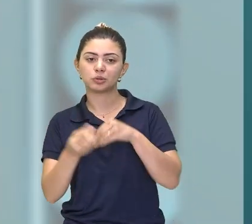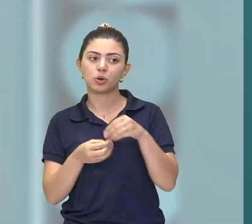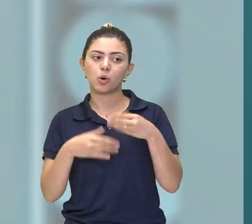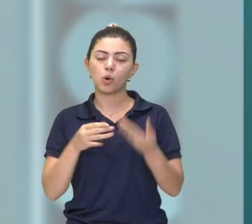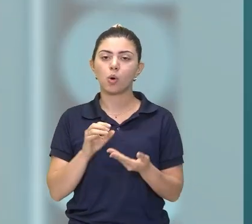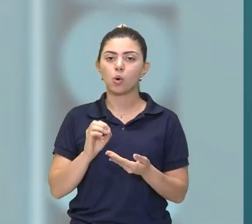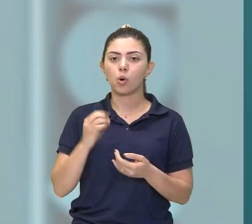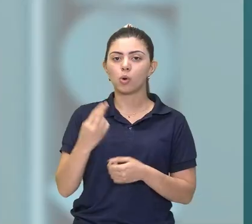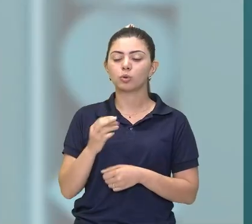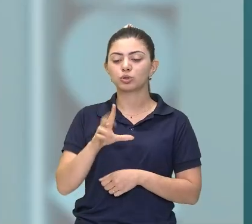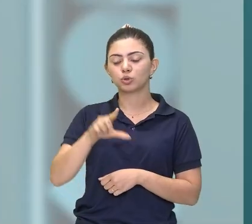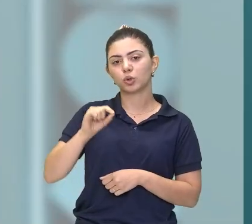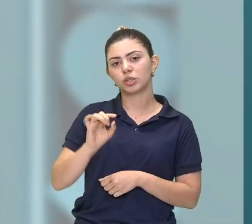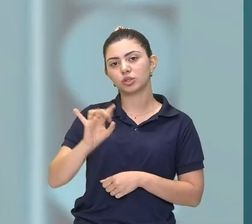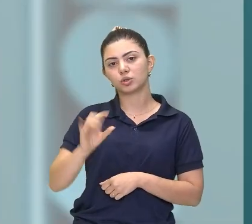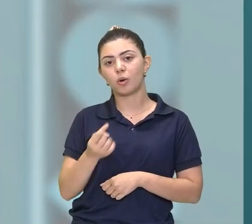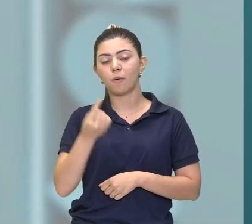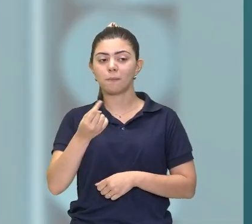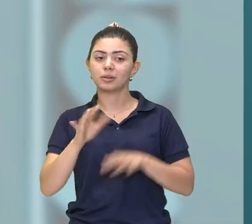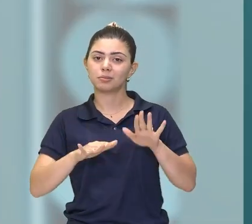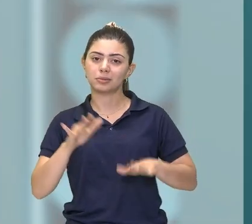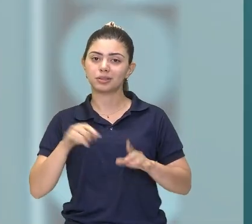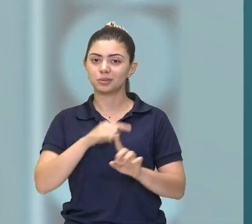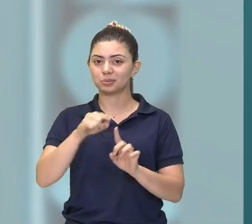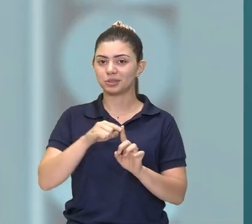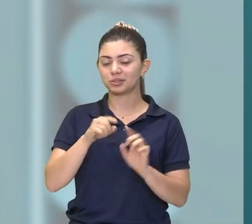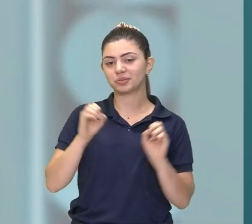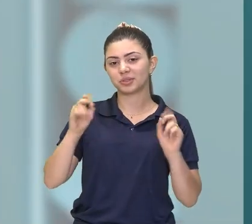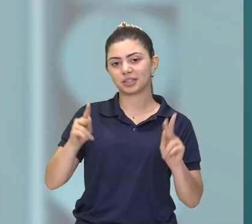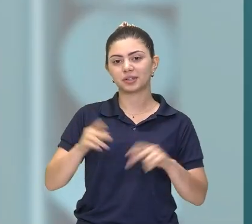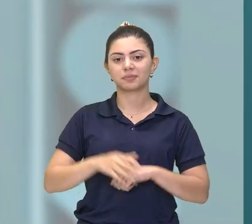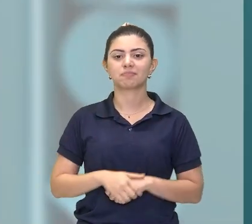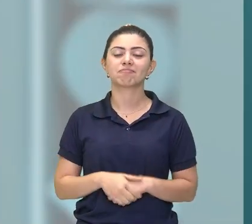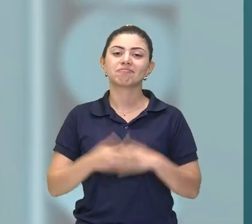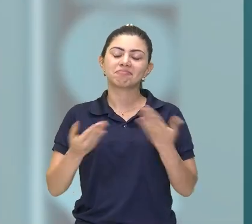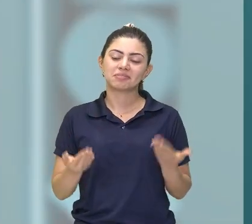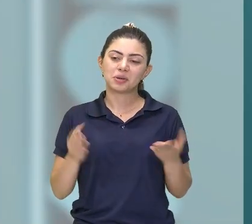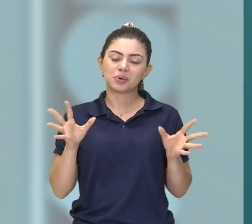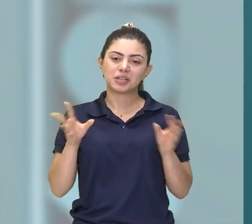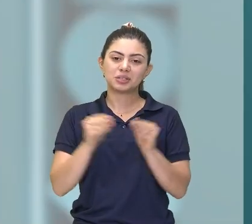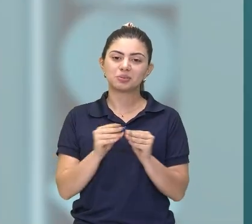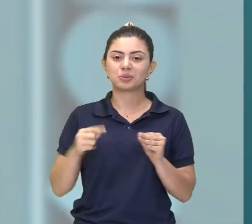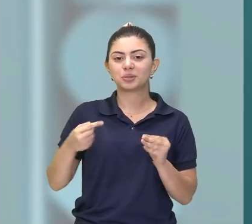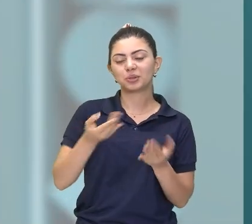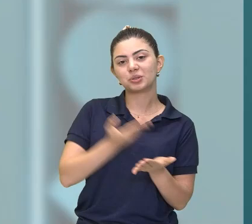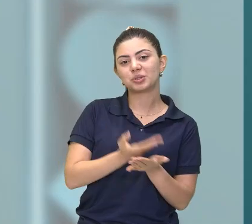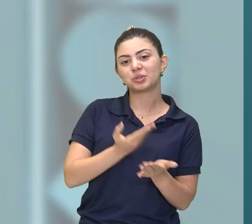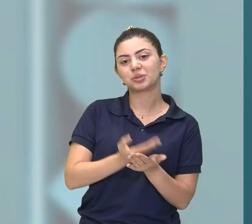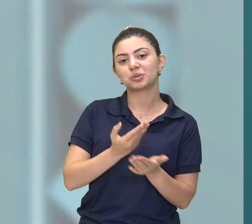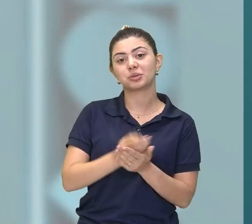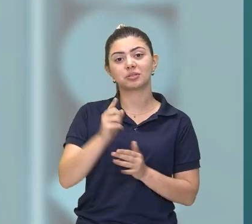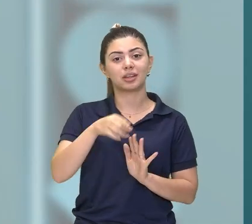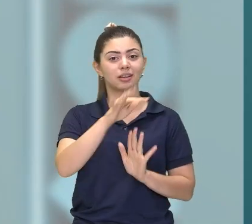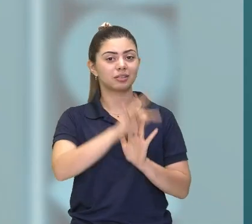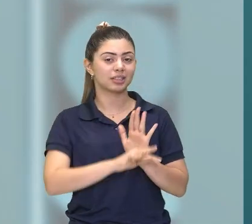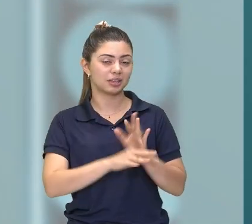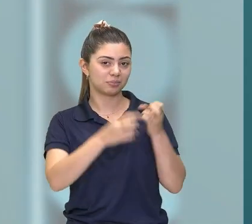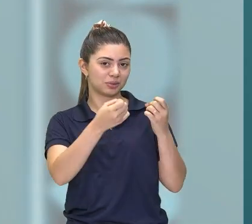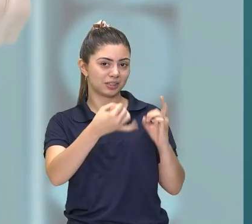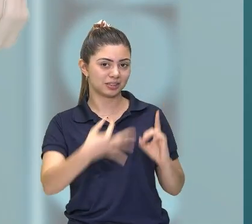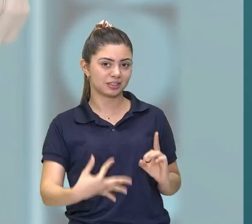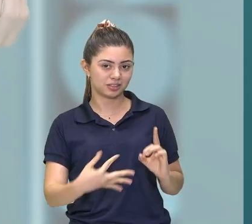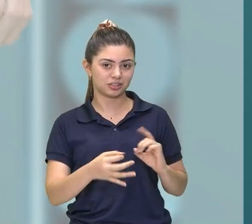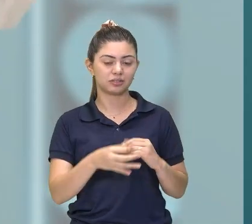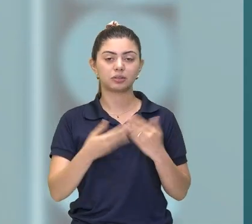apenas uma, vai depender muito do objetivo, ok? Então, em resumo, a gente viu nesta aula sobre o texto descritivo,